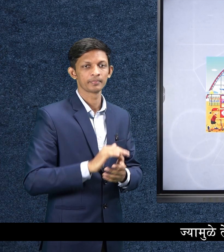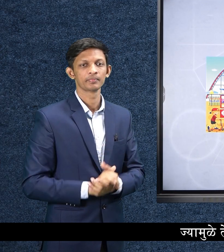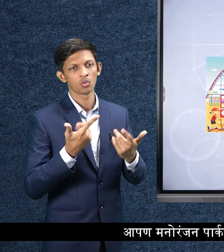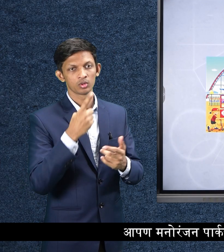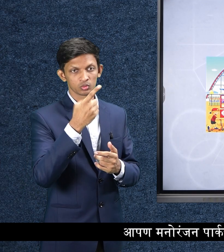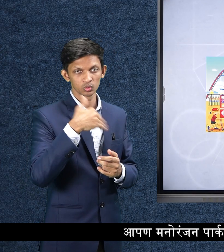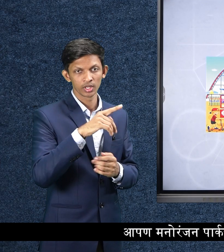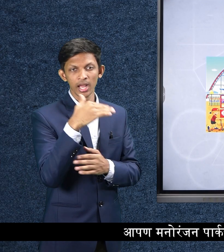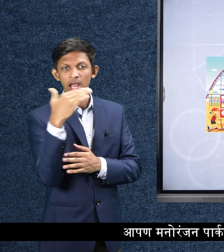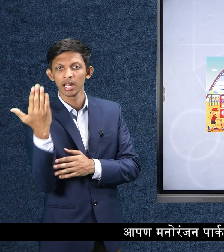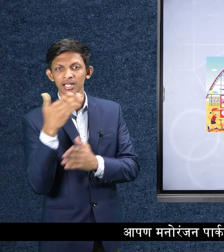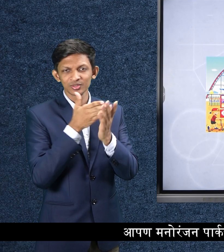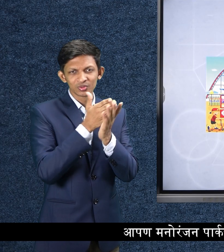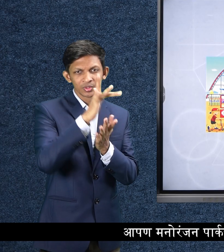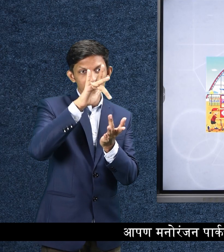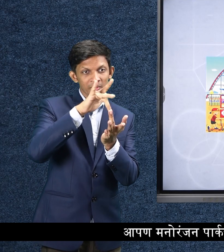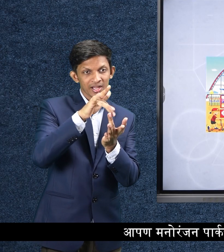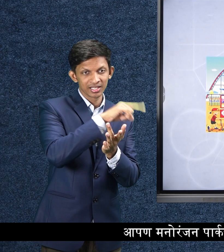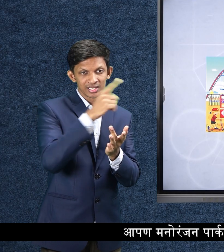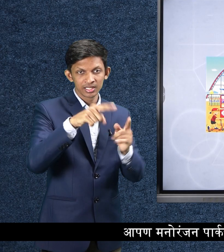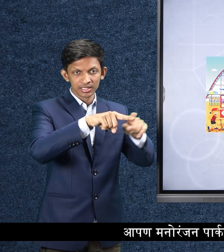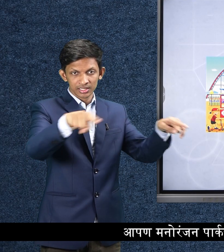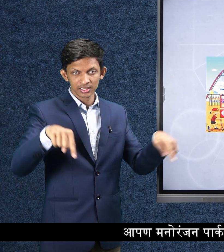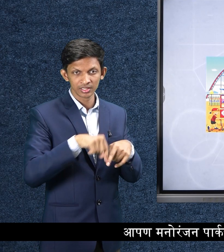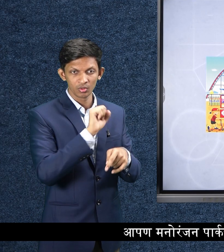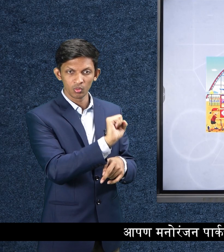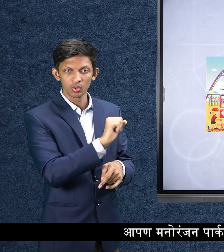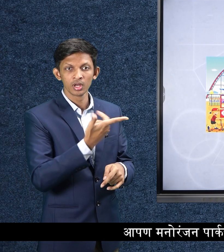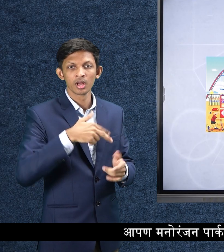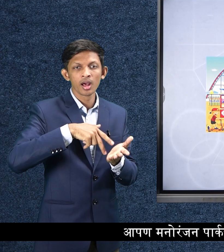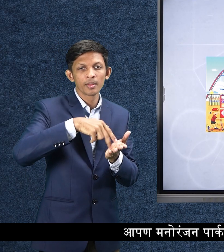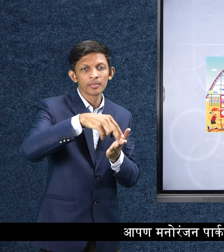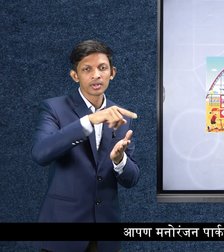आपण मनोरंजक पार्कच्या मध्यभागी तिरक्या चालत जातो.